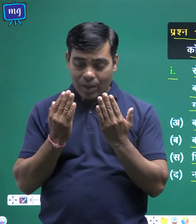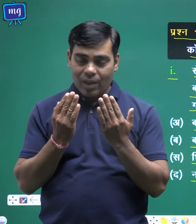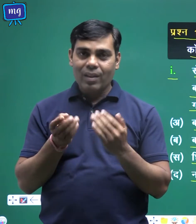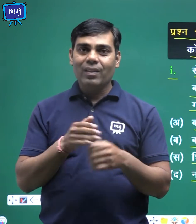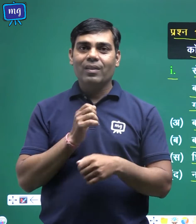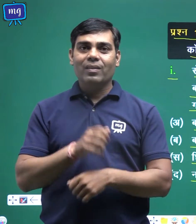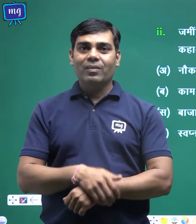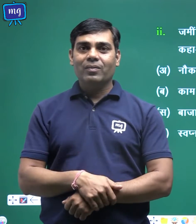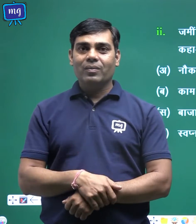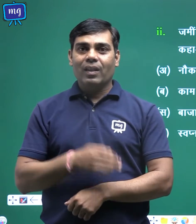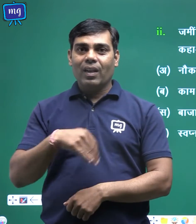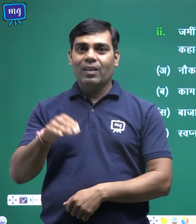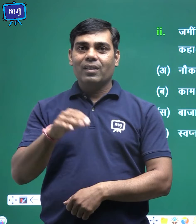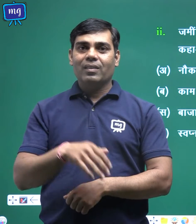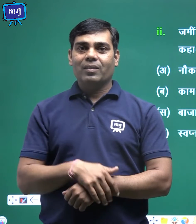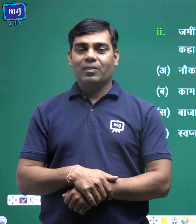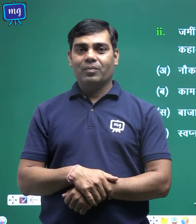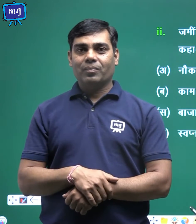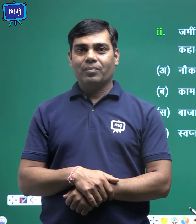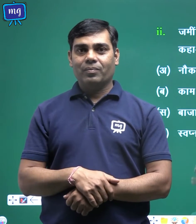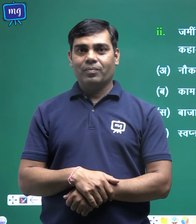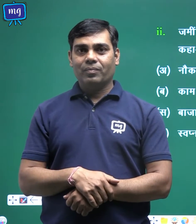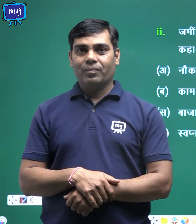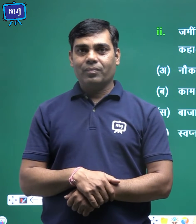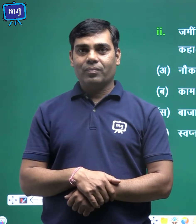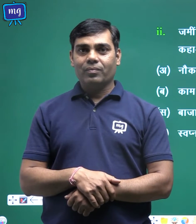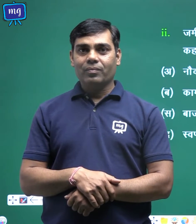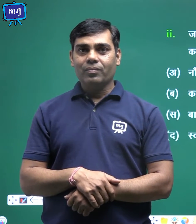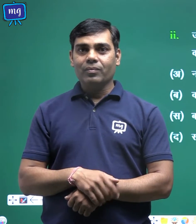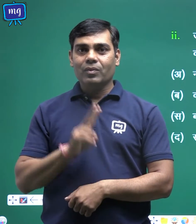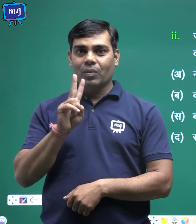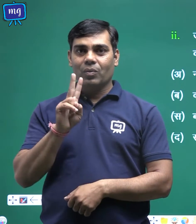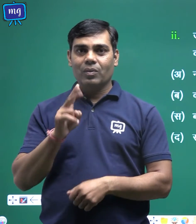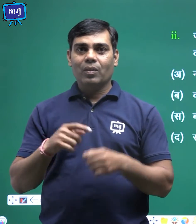था। आगे चलते हैं। 2 पर